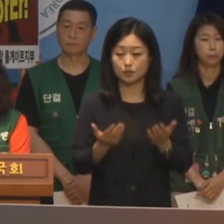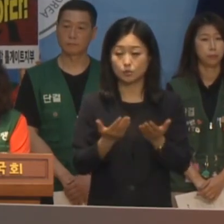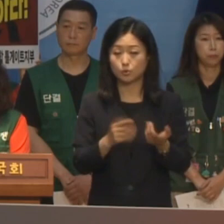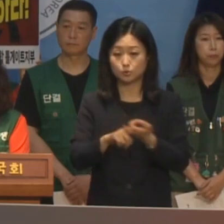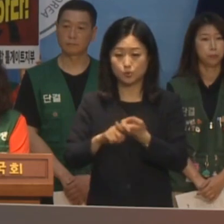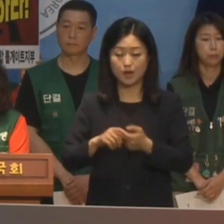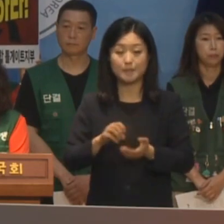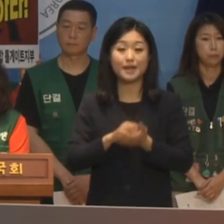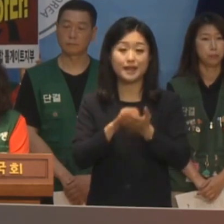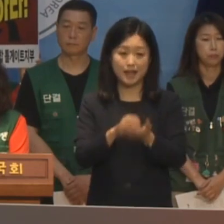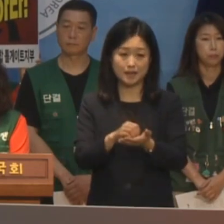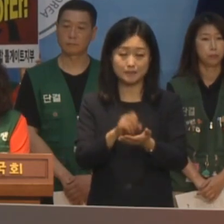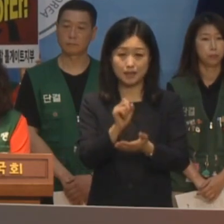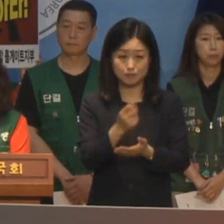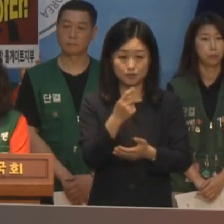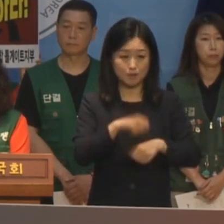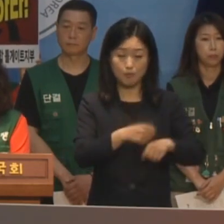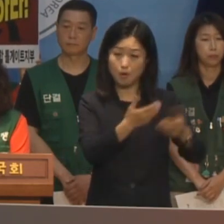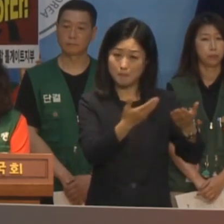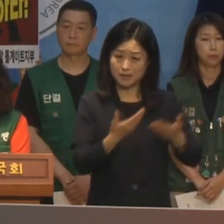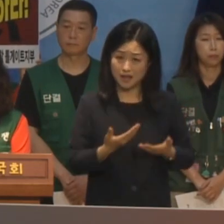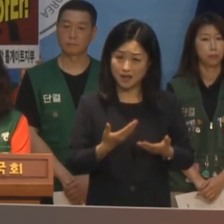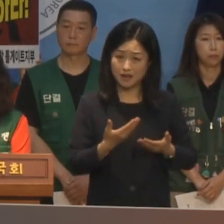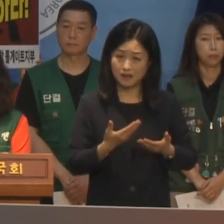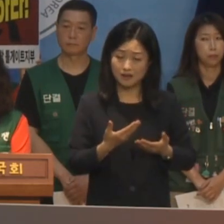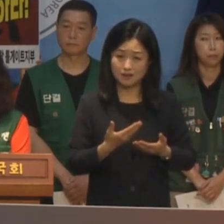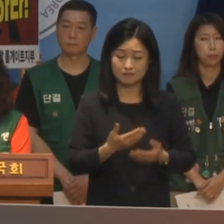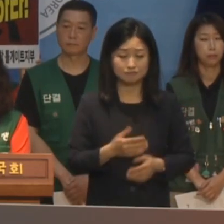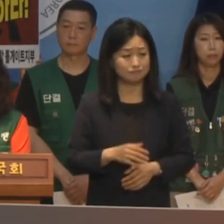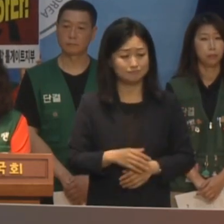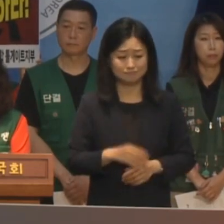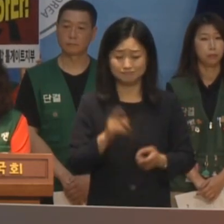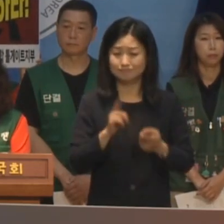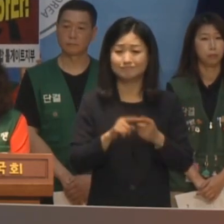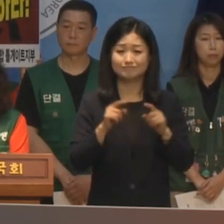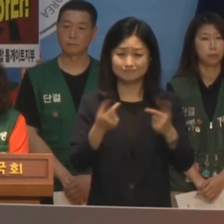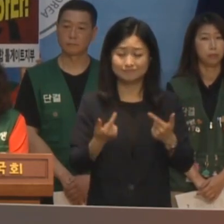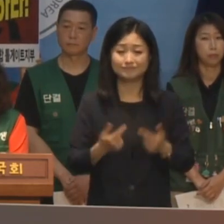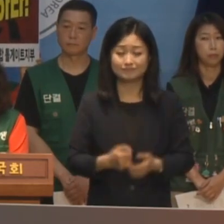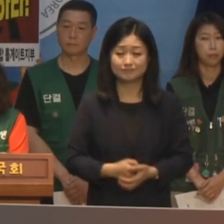노동조합에 가입했다고 처벌을 받아야 하는 것은 아니지 않습니까?